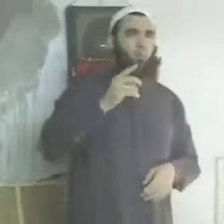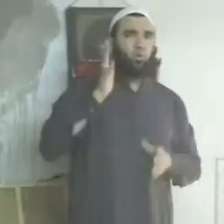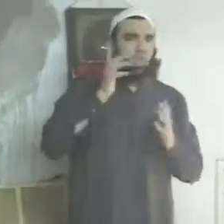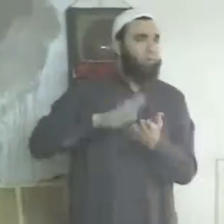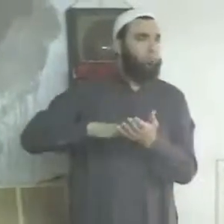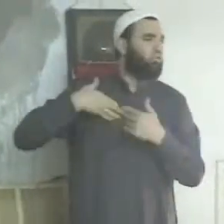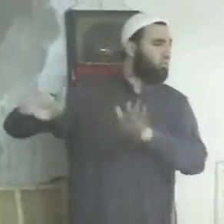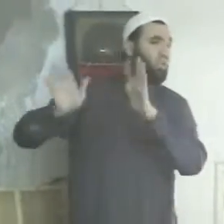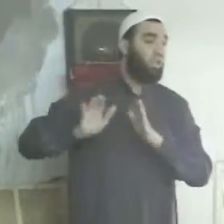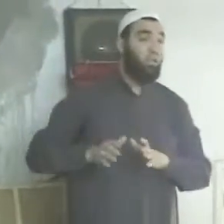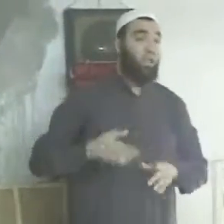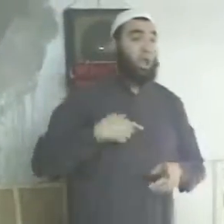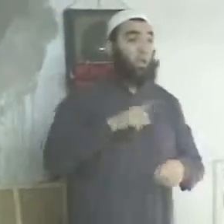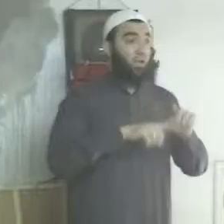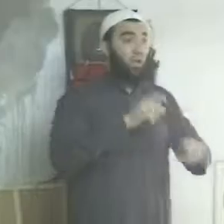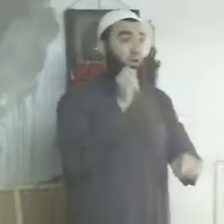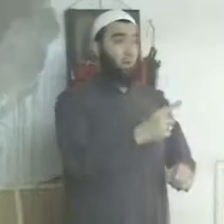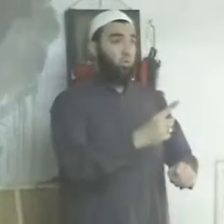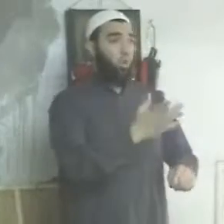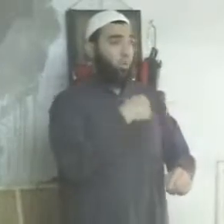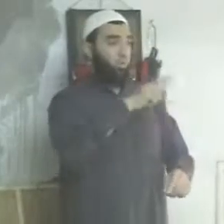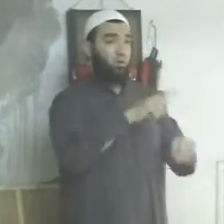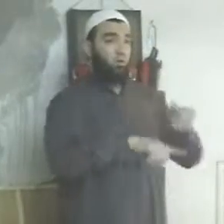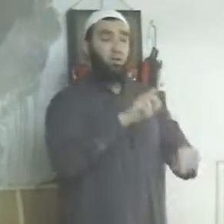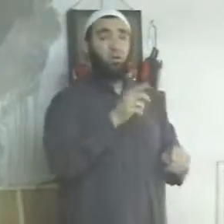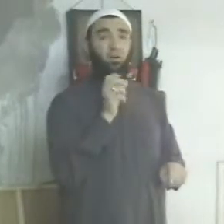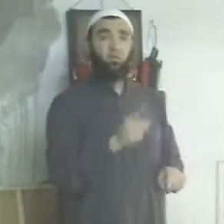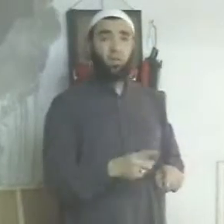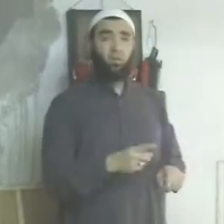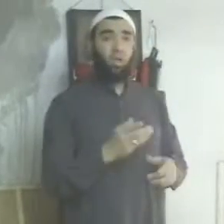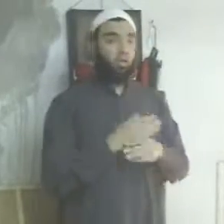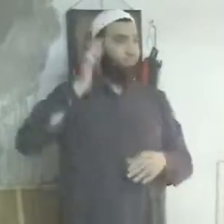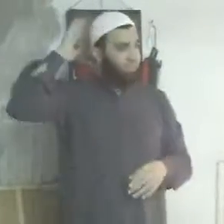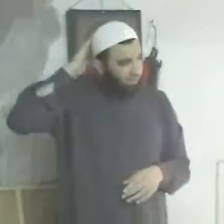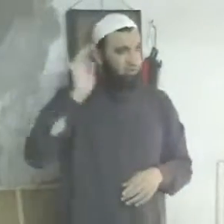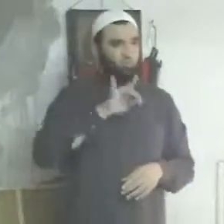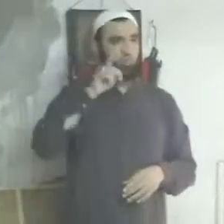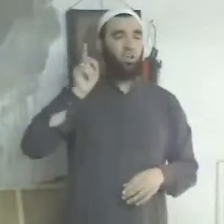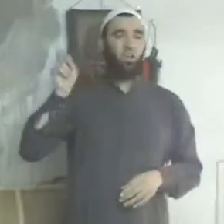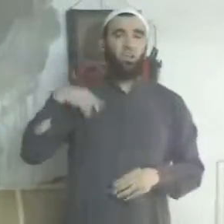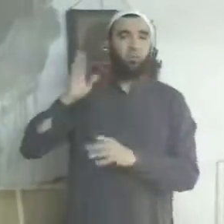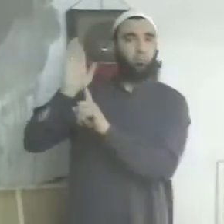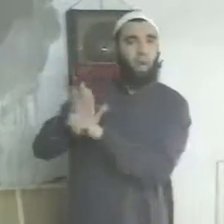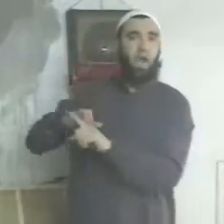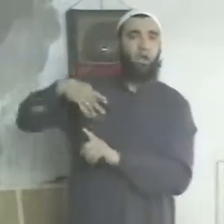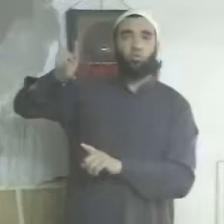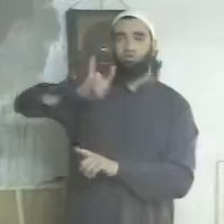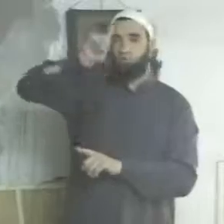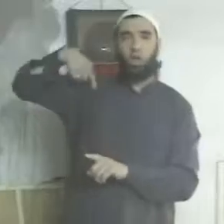بمسك السلاح يا ابويا او احبه اتحالف مع الشيطان ضده وانا بنصر الاسلام واقيم